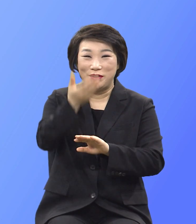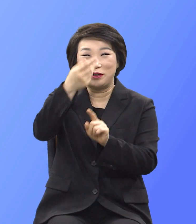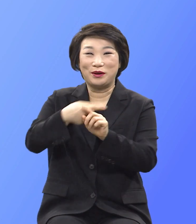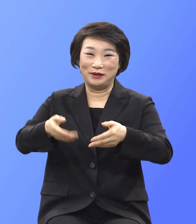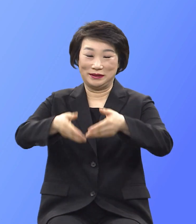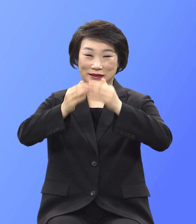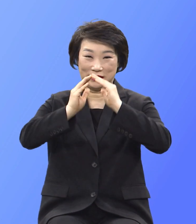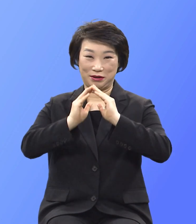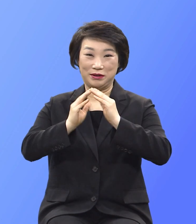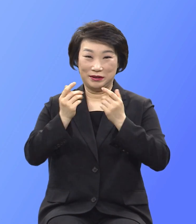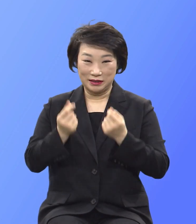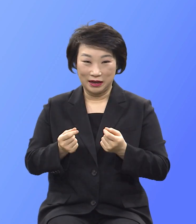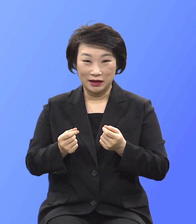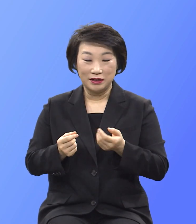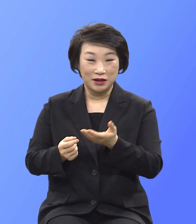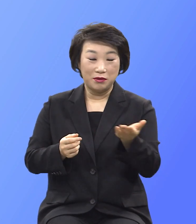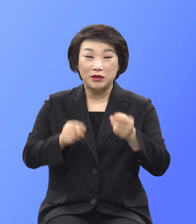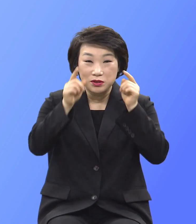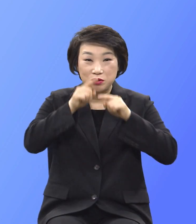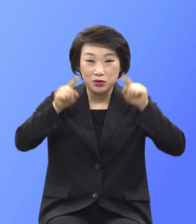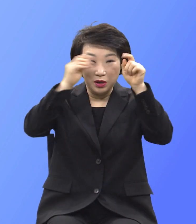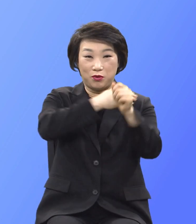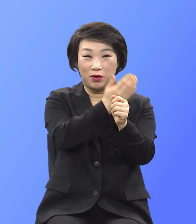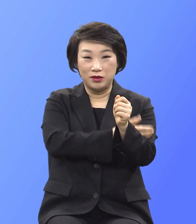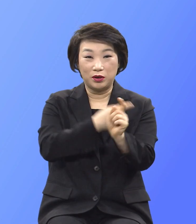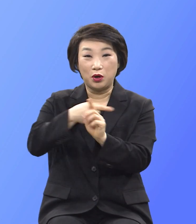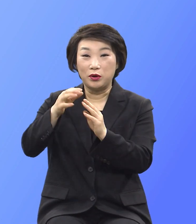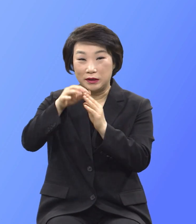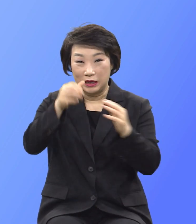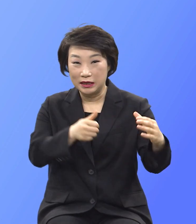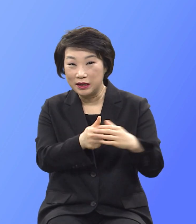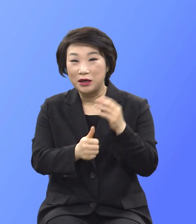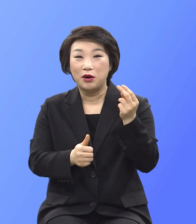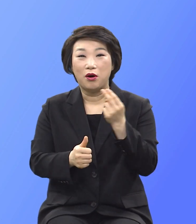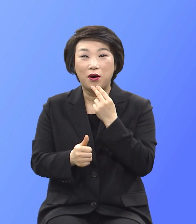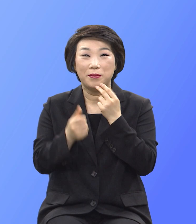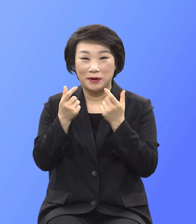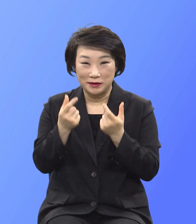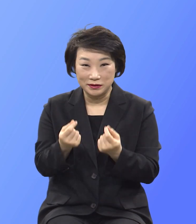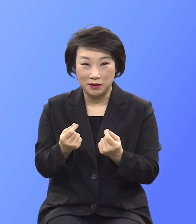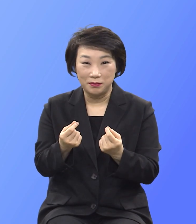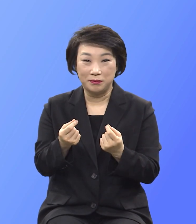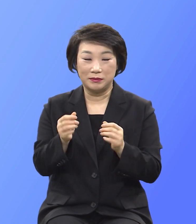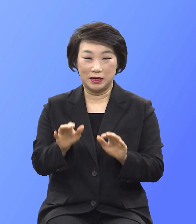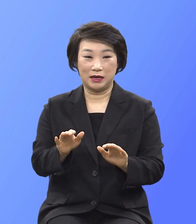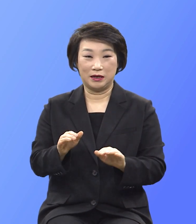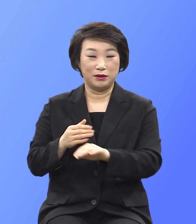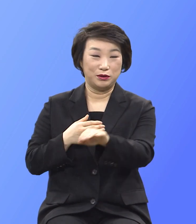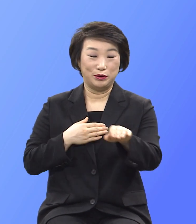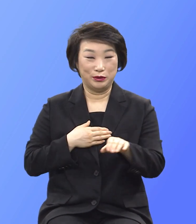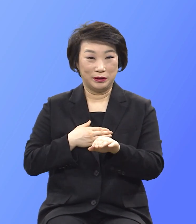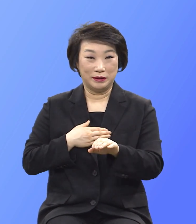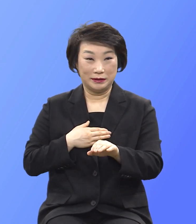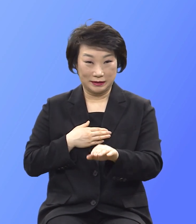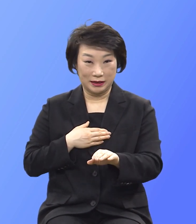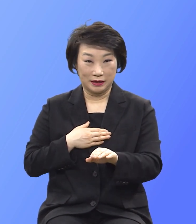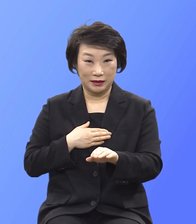교회를 세우리니 음부의 권세가 교회를 이기지 못하리라 할